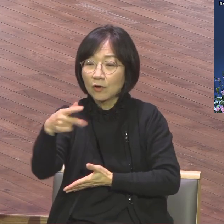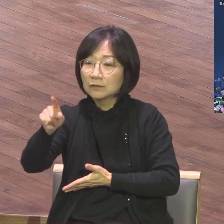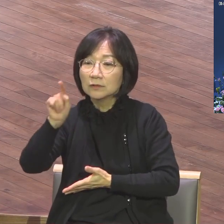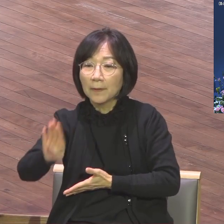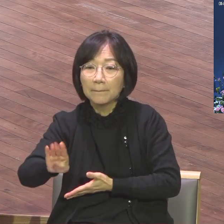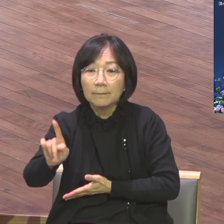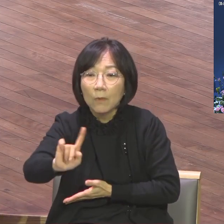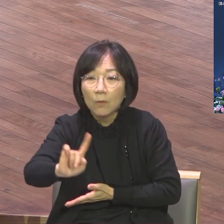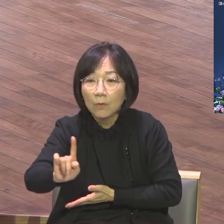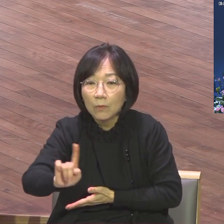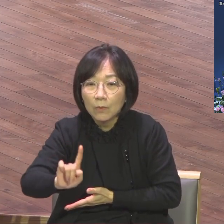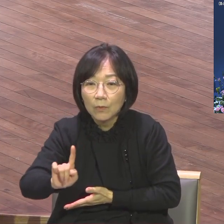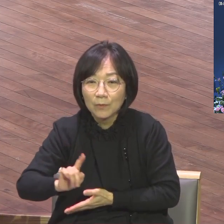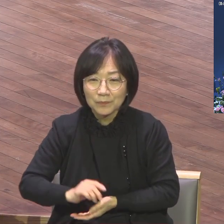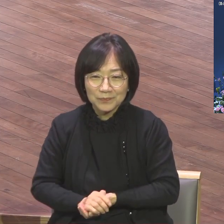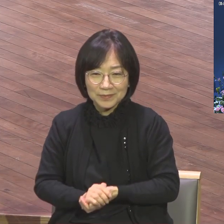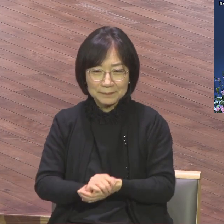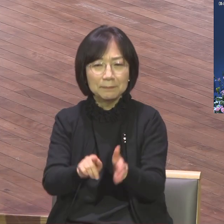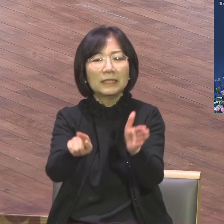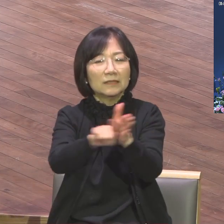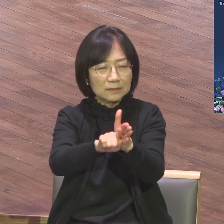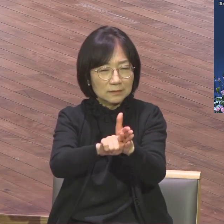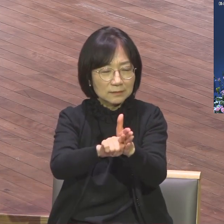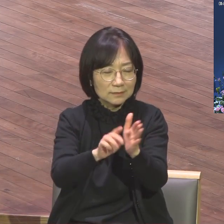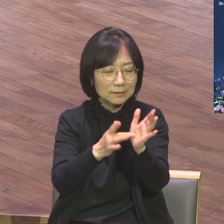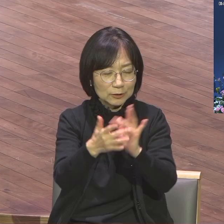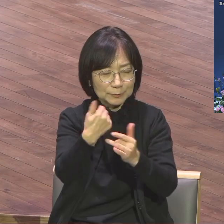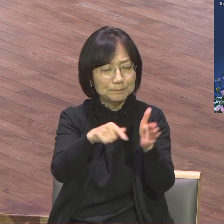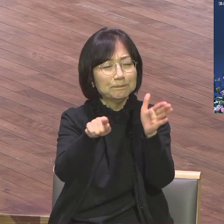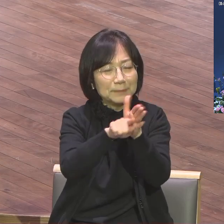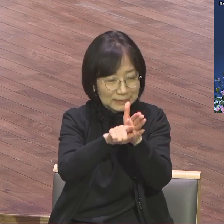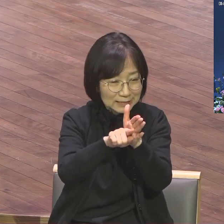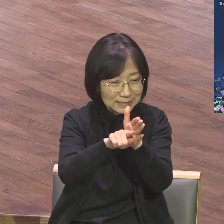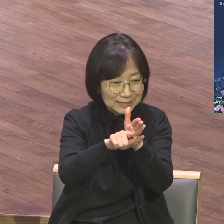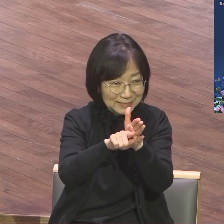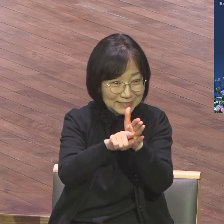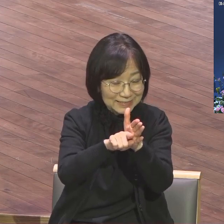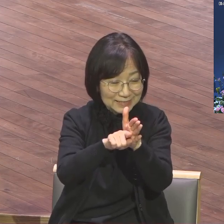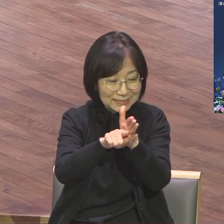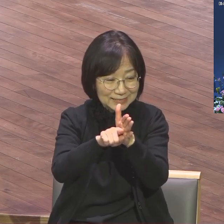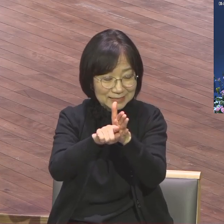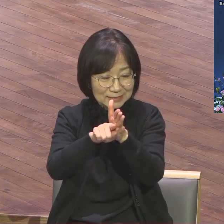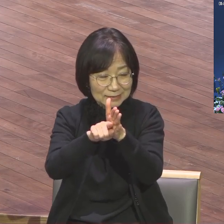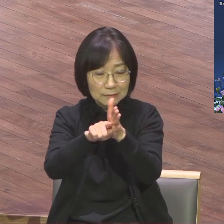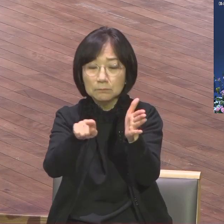예수 믿는다. 지금 여기 믿음 강조한 믿음이 뭔 뜻이냐고요? 무슨 믿음?